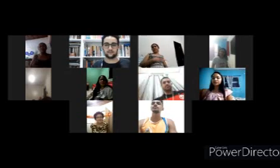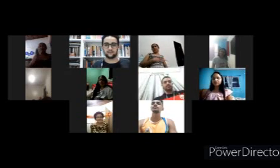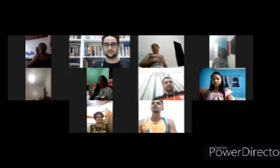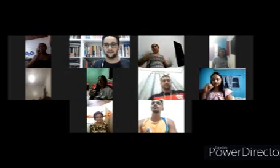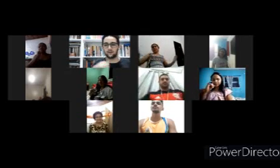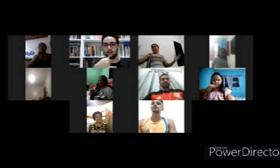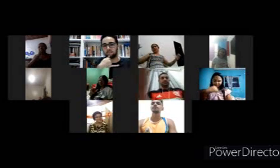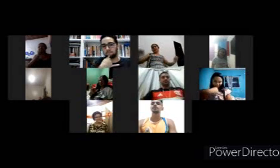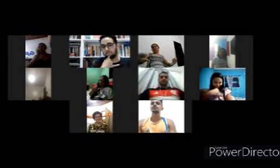É o quê?